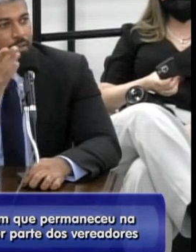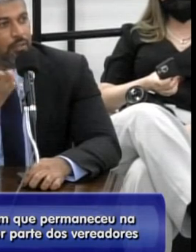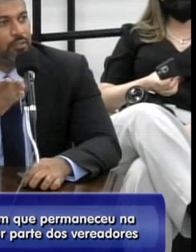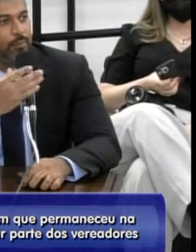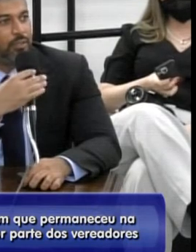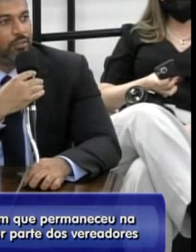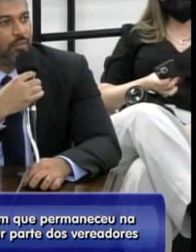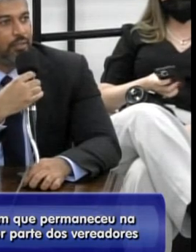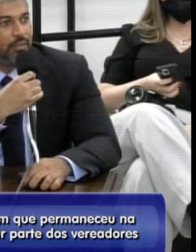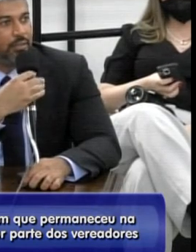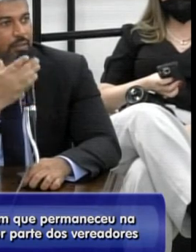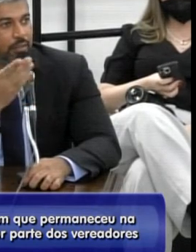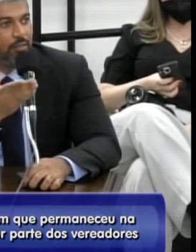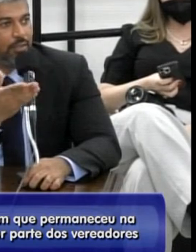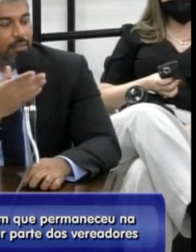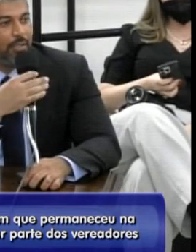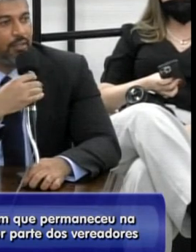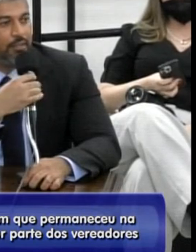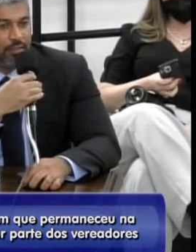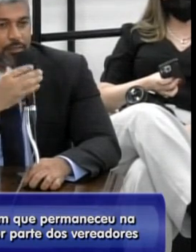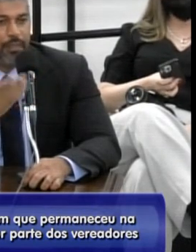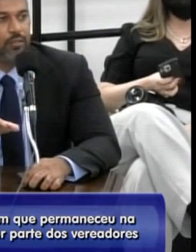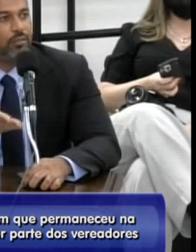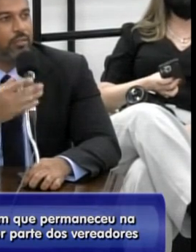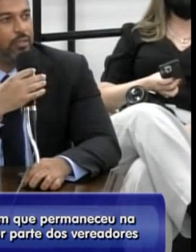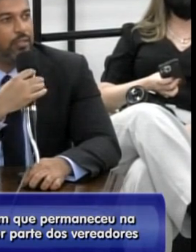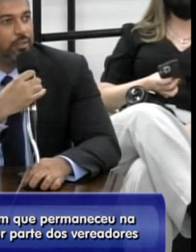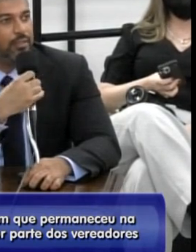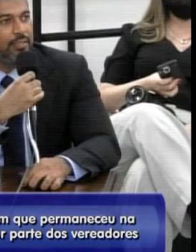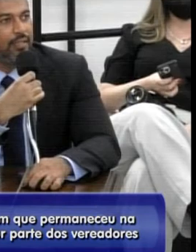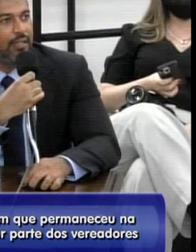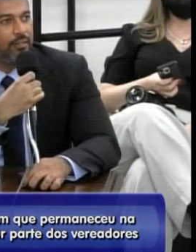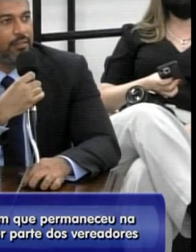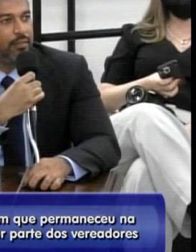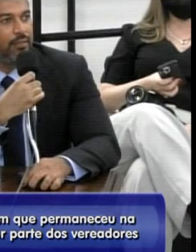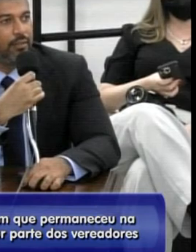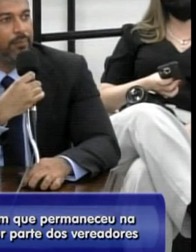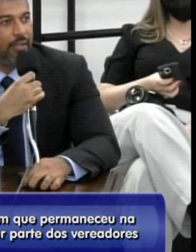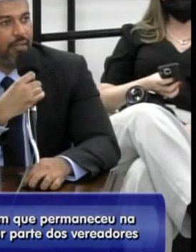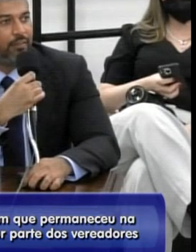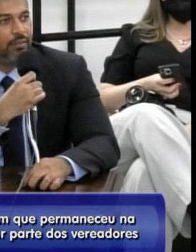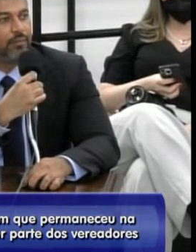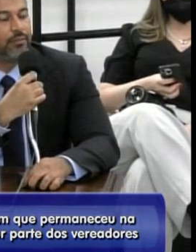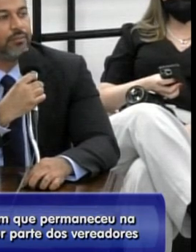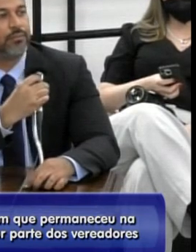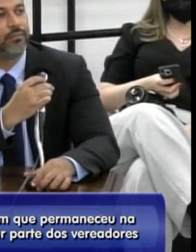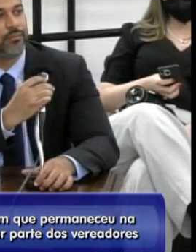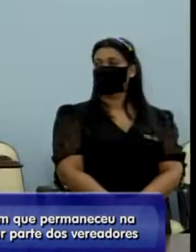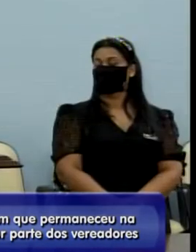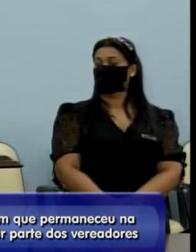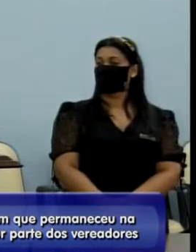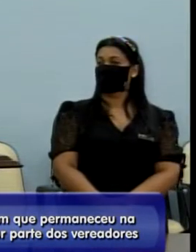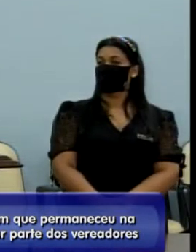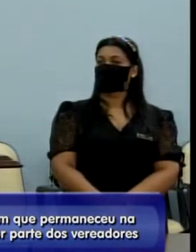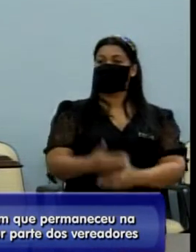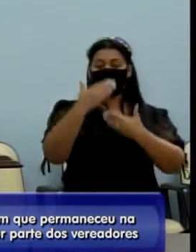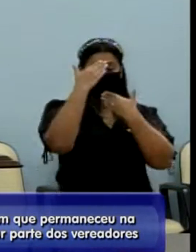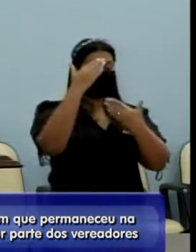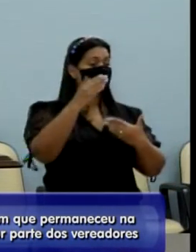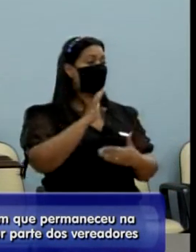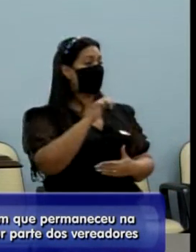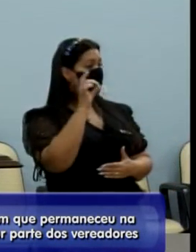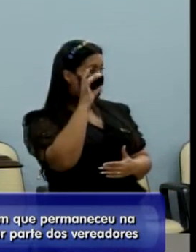ensinamentos que Deus abençoe grandiosamente Espero que o senhor retorna essa casa nós conversamos muito obrigado